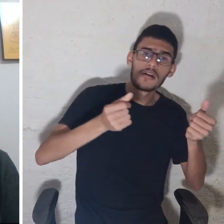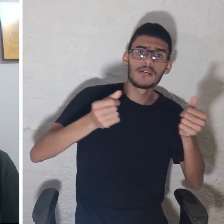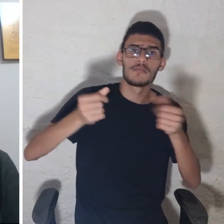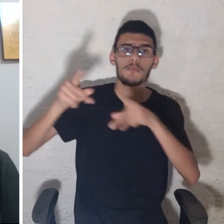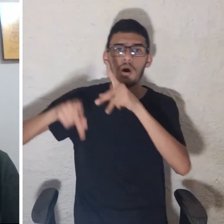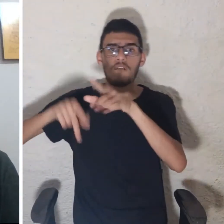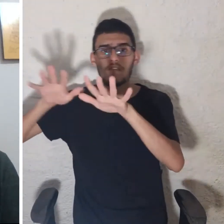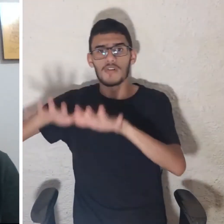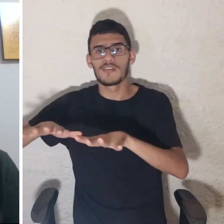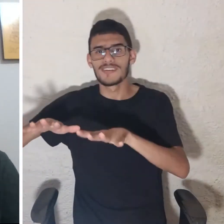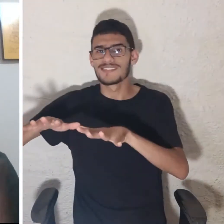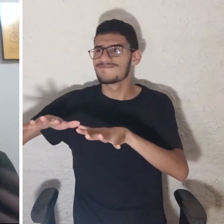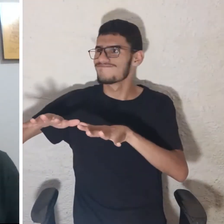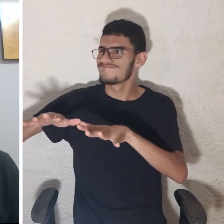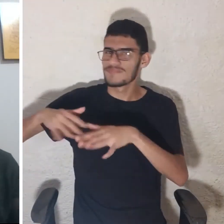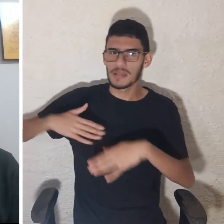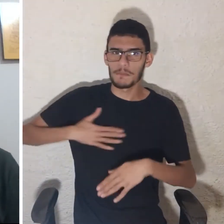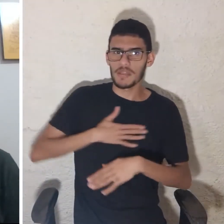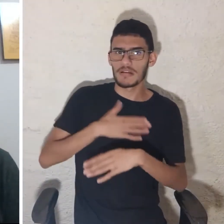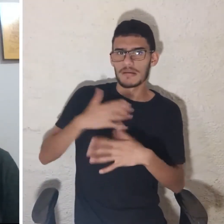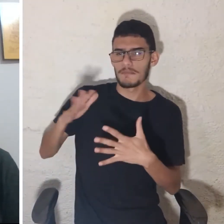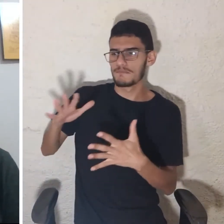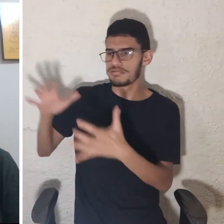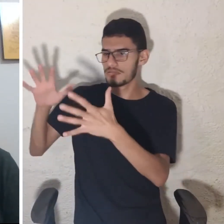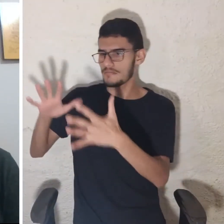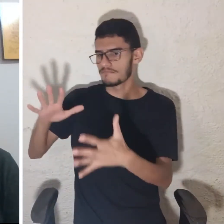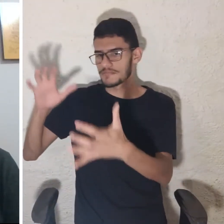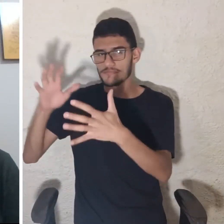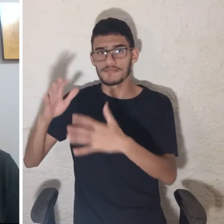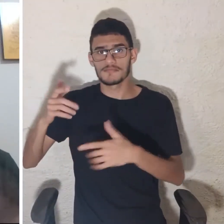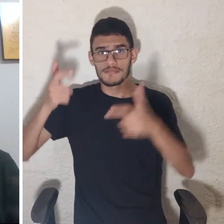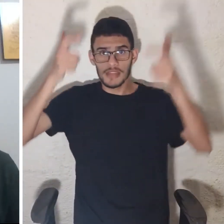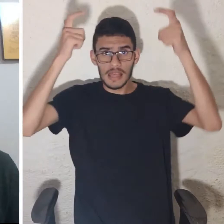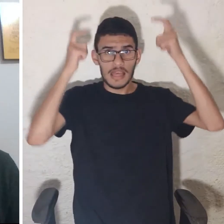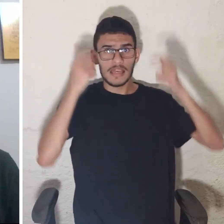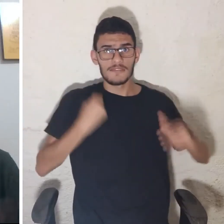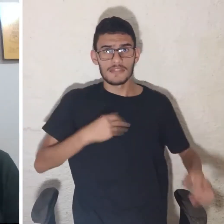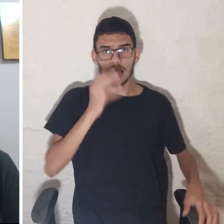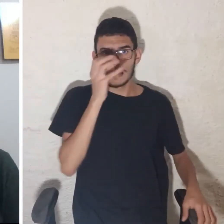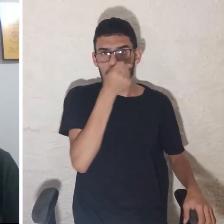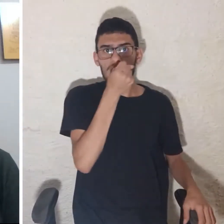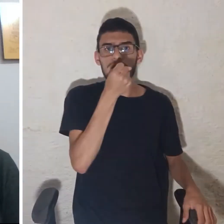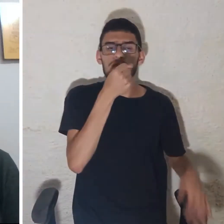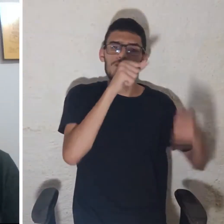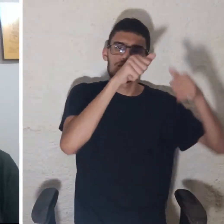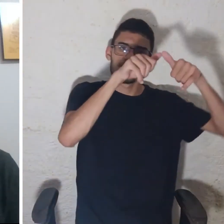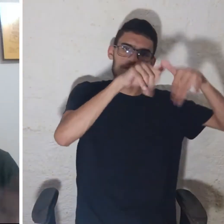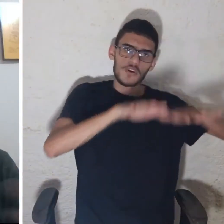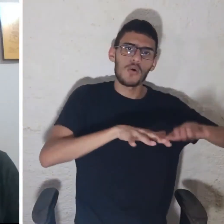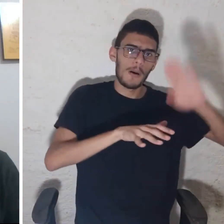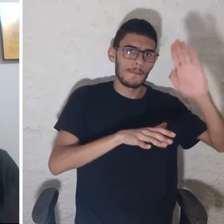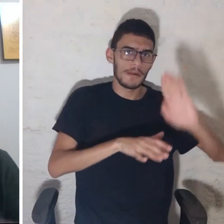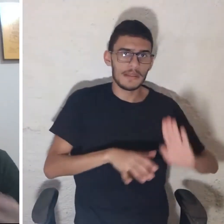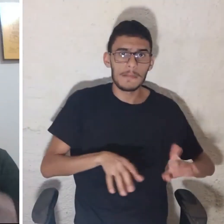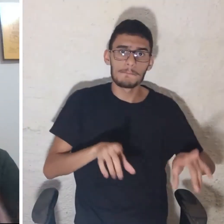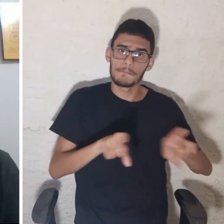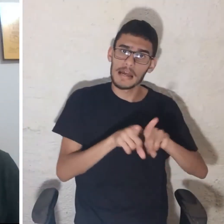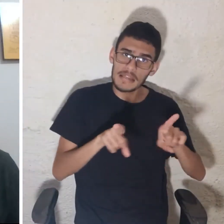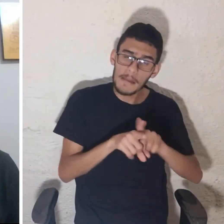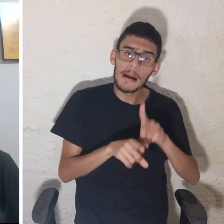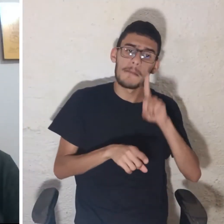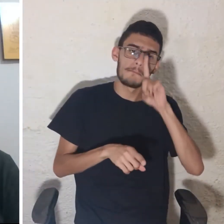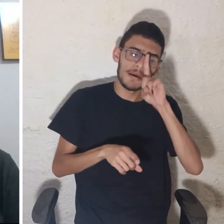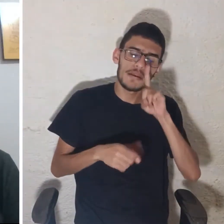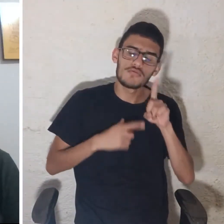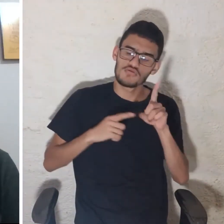durante muito tempo, né? Enquanto o rei, são e salvo, né, veio para cá, para o Brasil. Apesar de todos os perigos também da